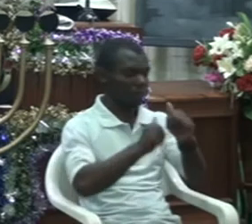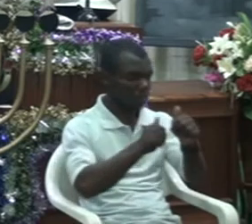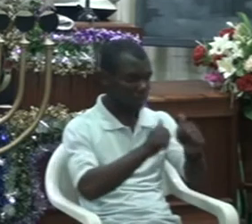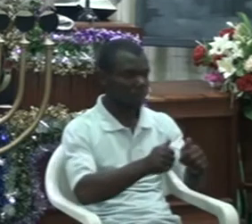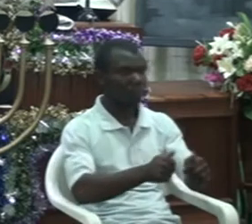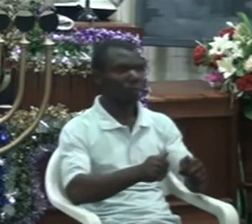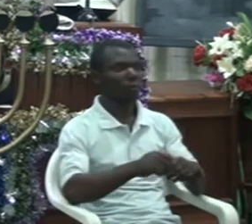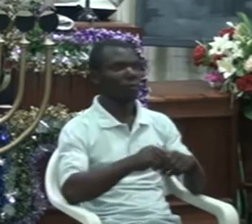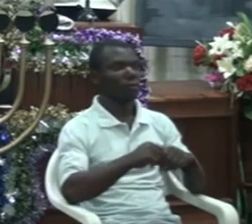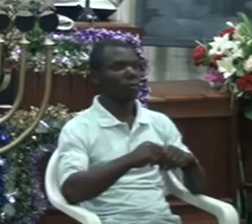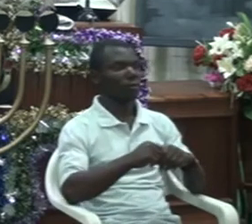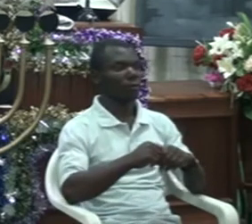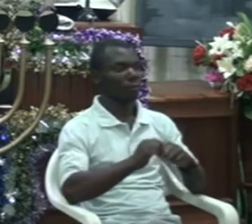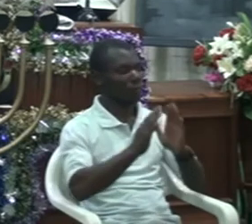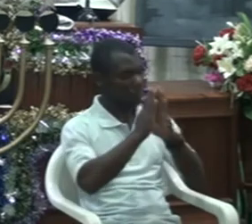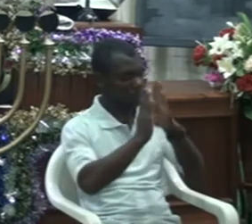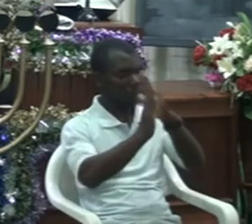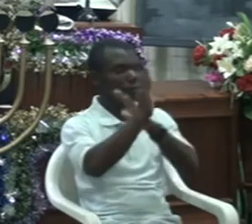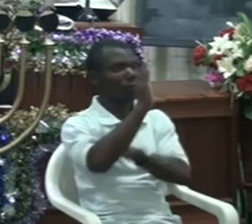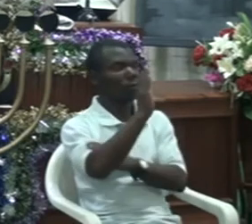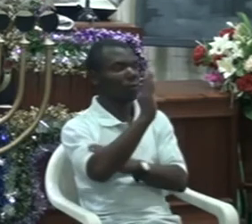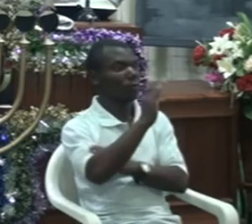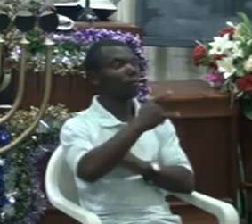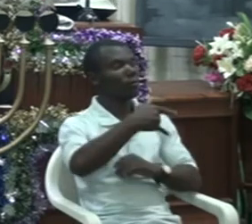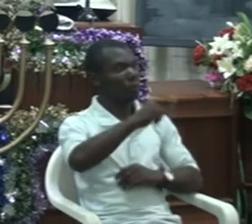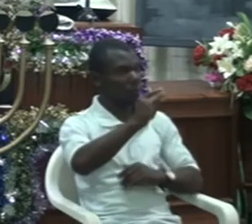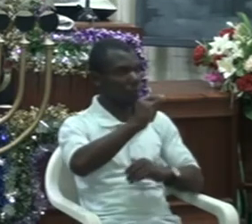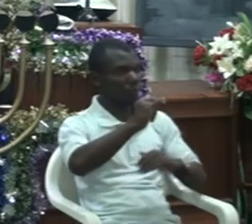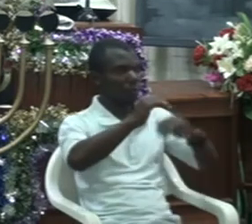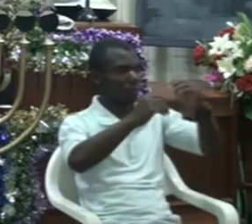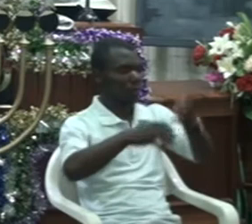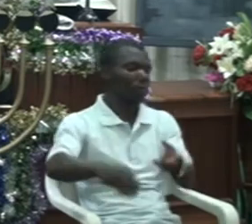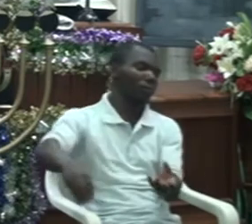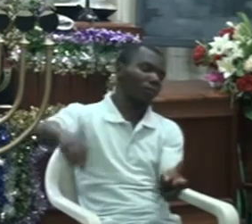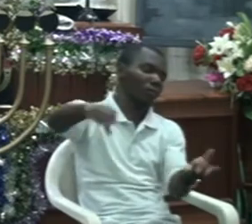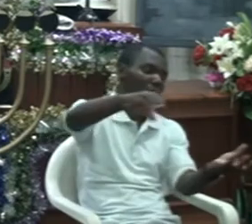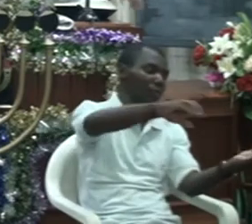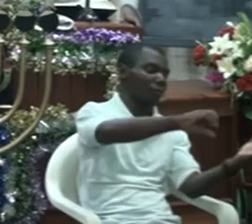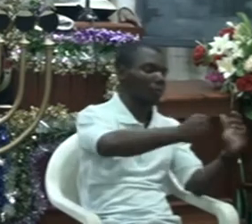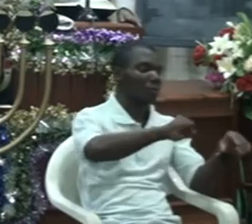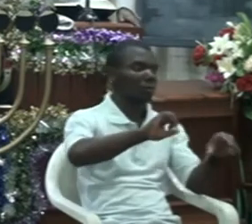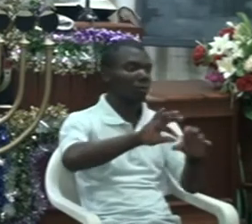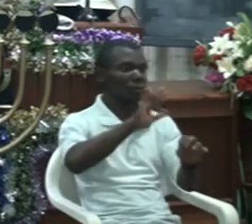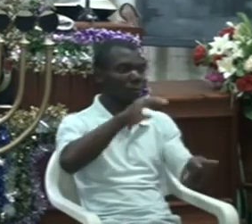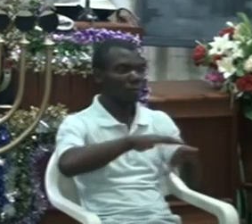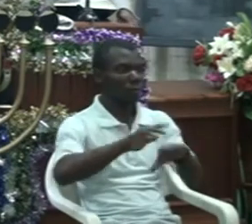Dieu, l'implorer. Il répandra son esprit. Naï atamwanga roho yake juu yetu.